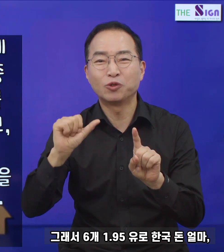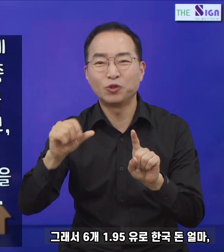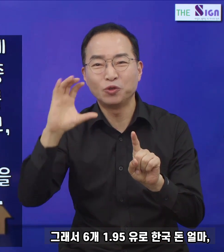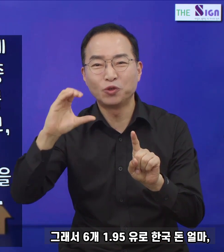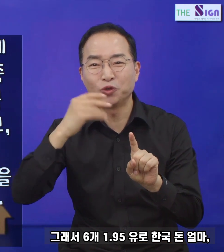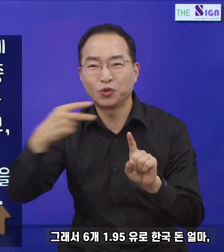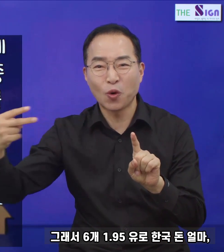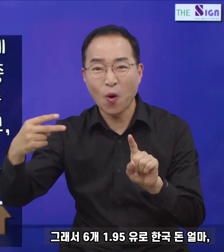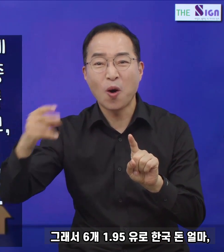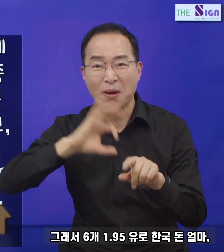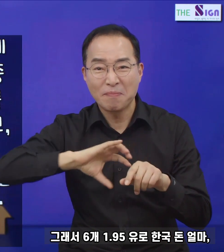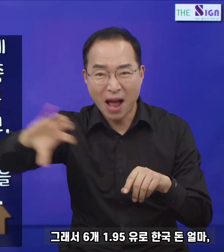1.9유로